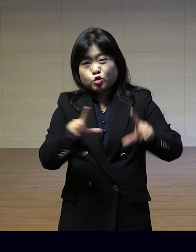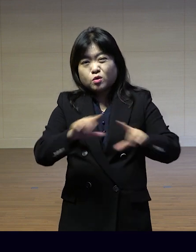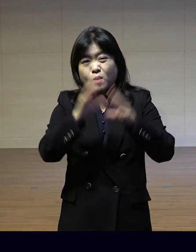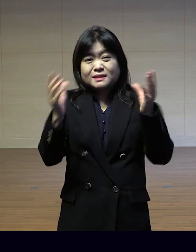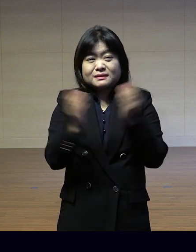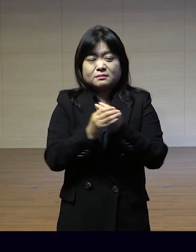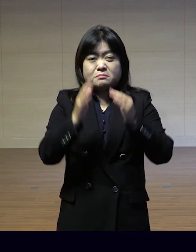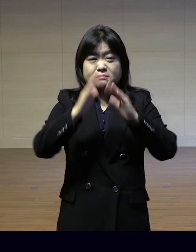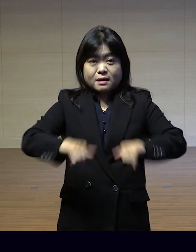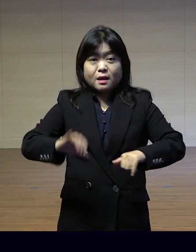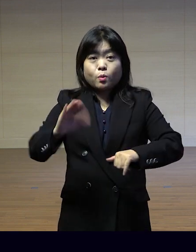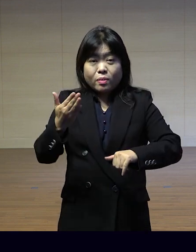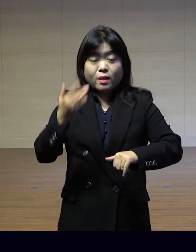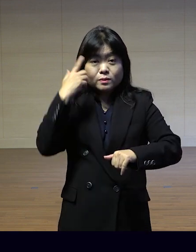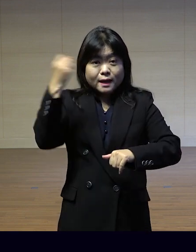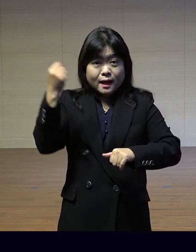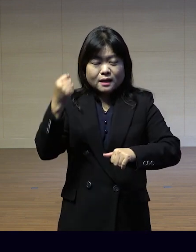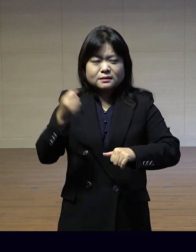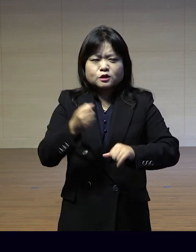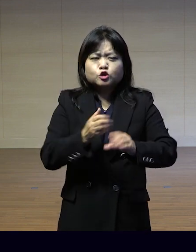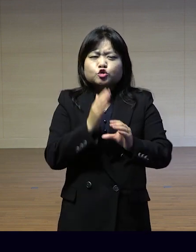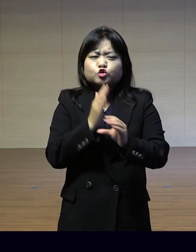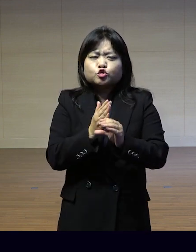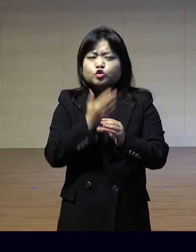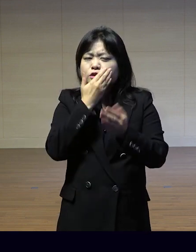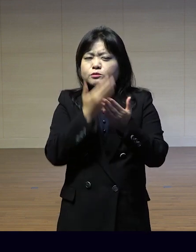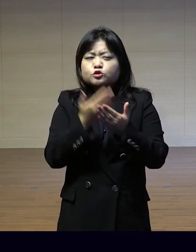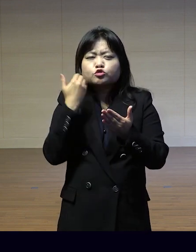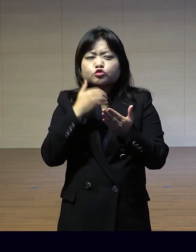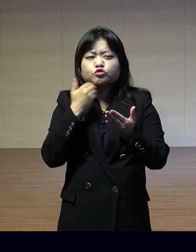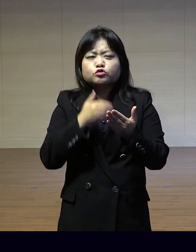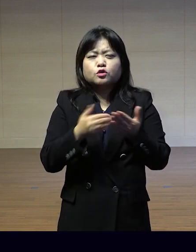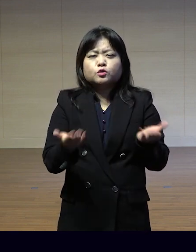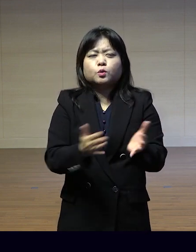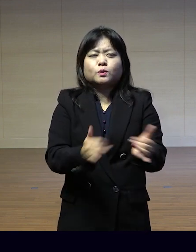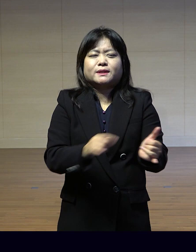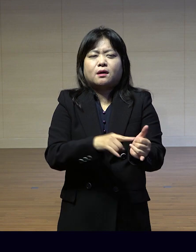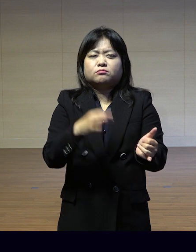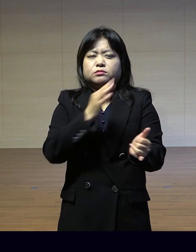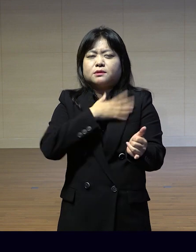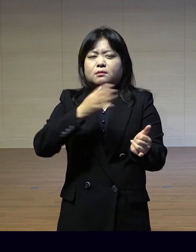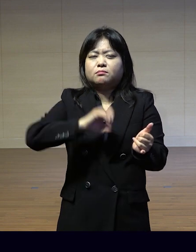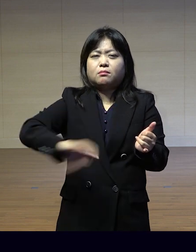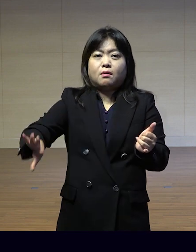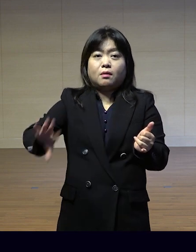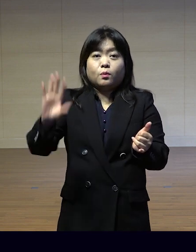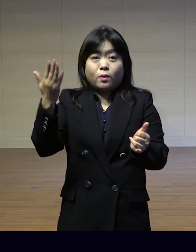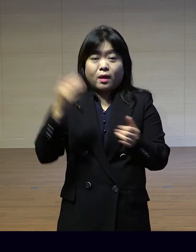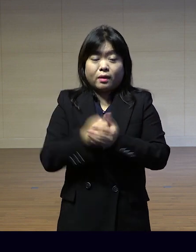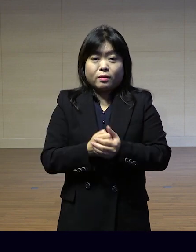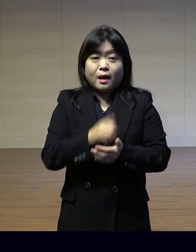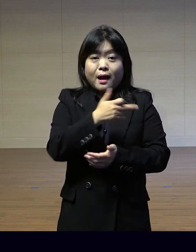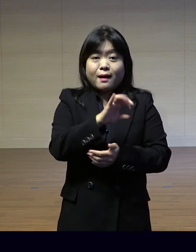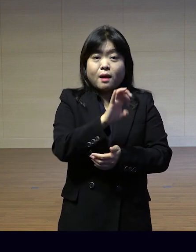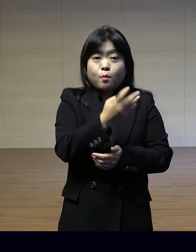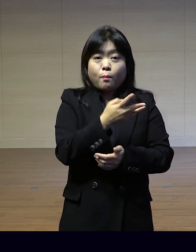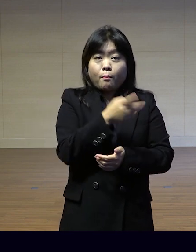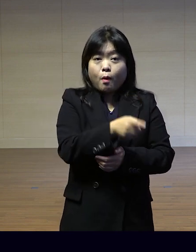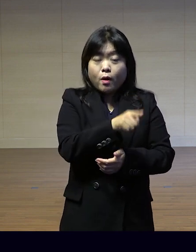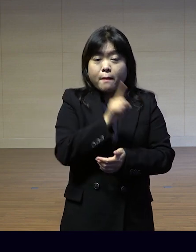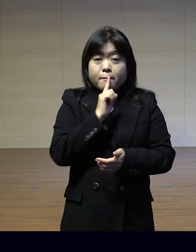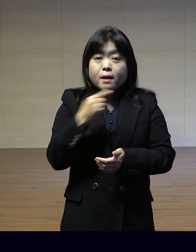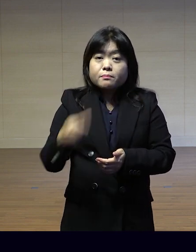때려 부셔야 된다. 그 주체가 바로 노동자가 된다는 것이죠. 부르주아는 될 수 없고요. 근데 칼 포퍼는 이 무슨